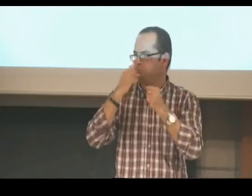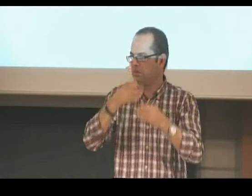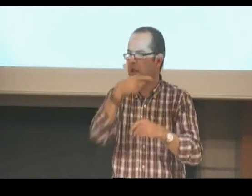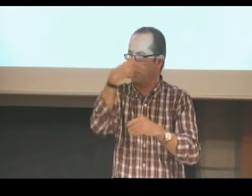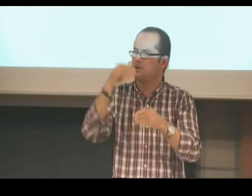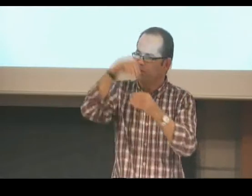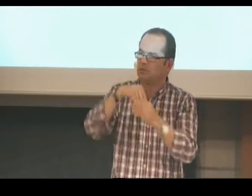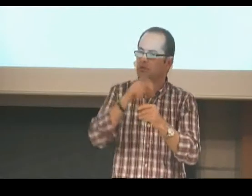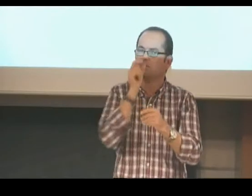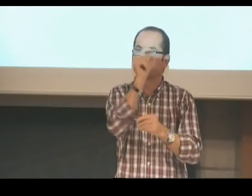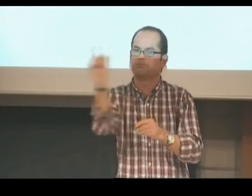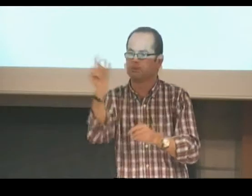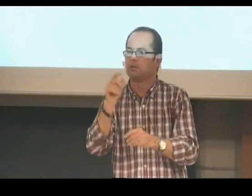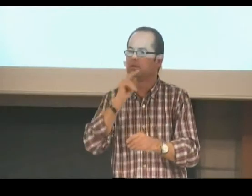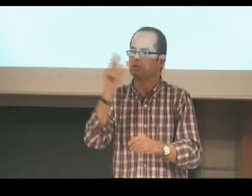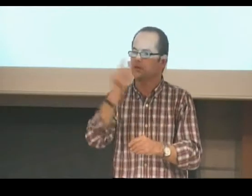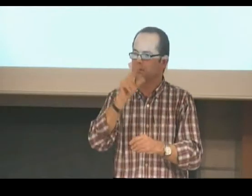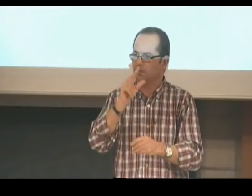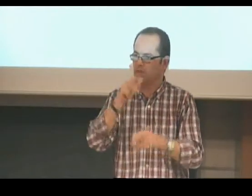Allà el vam aprendre, hem estat col·laborant amb,